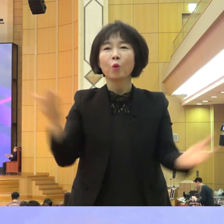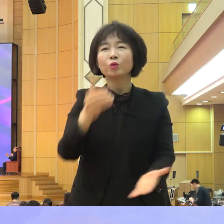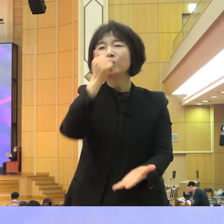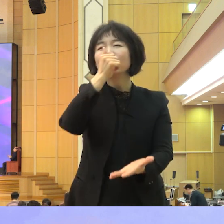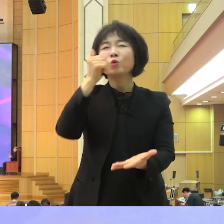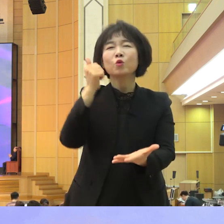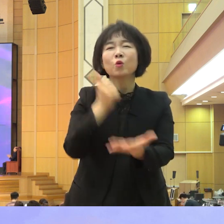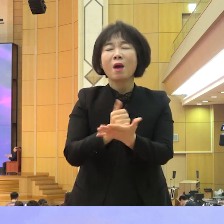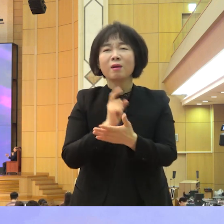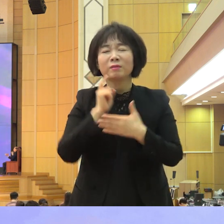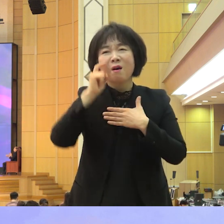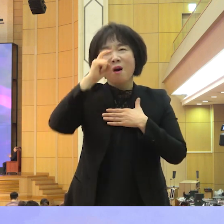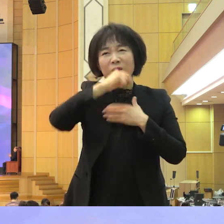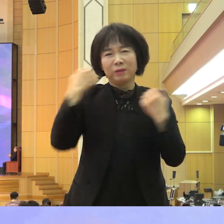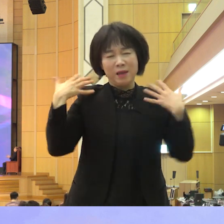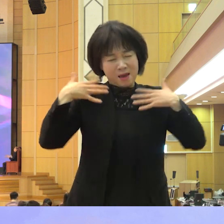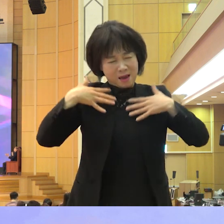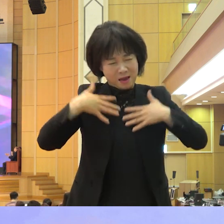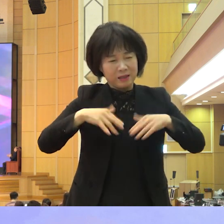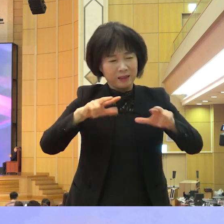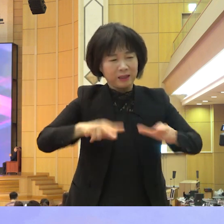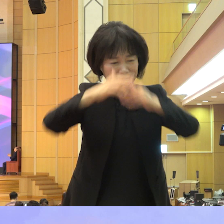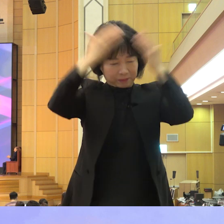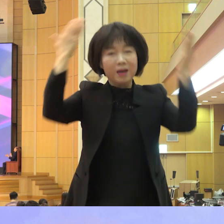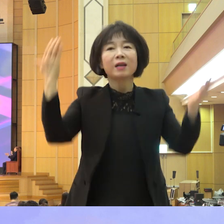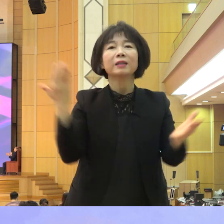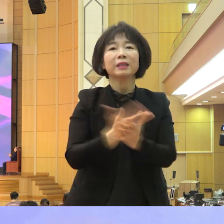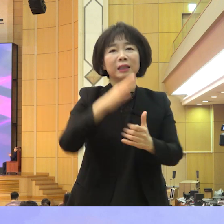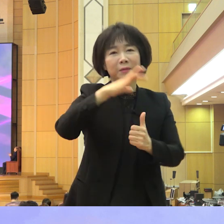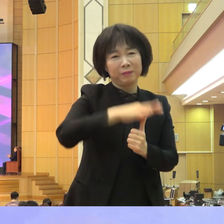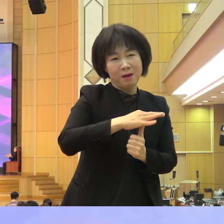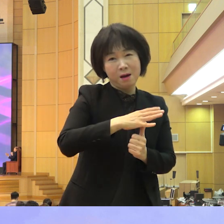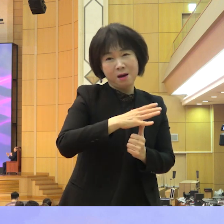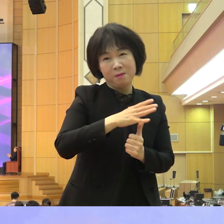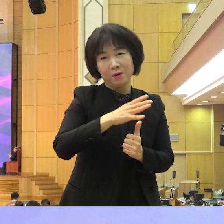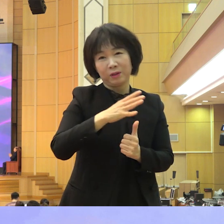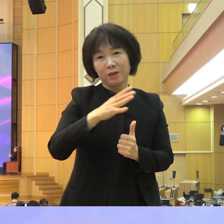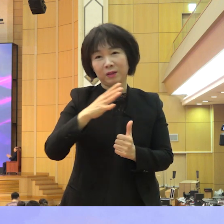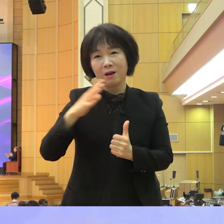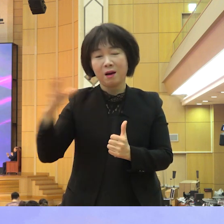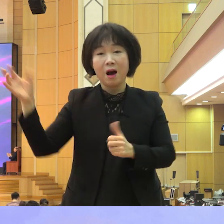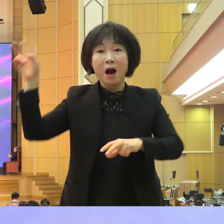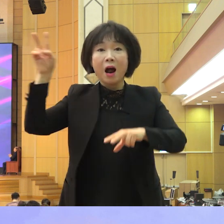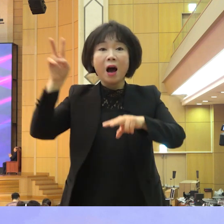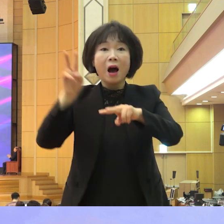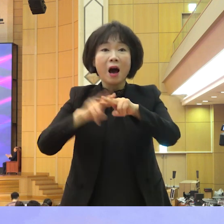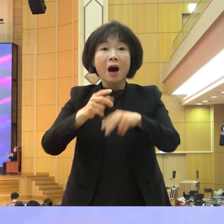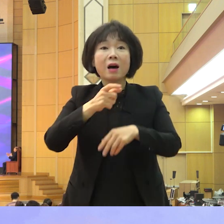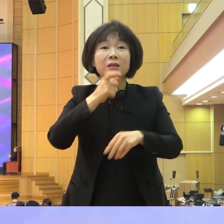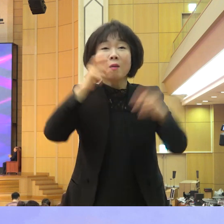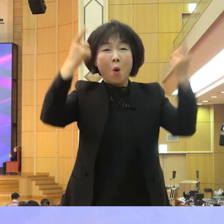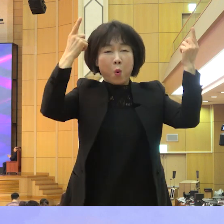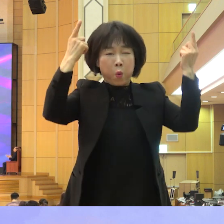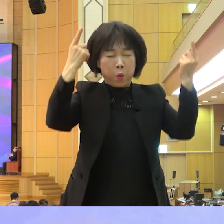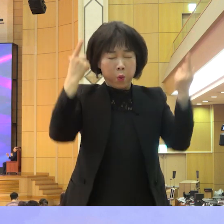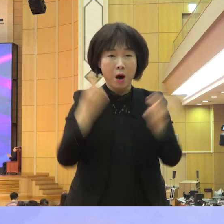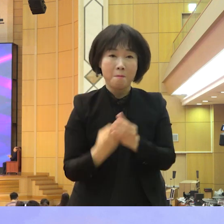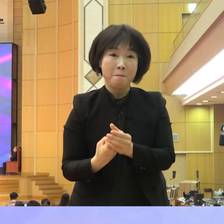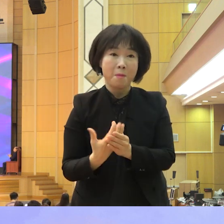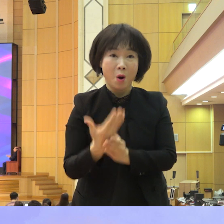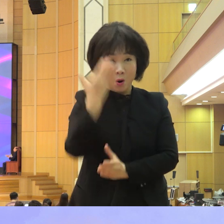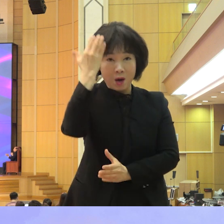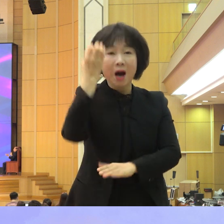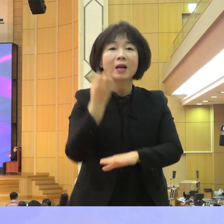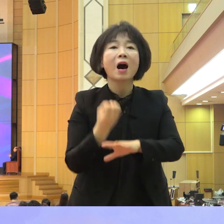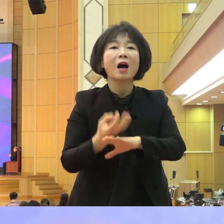죄에 더러워진 예복을 주 앞에 지금 다 벗어서